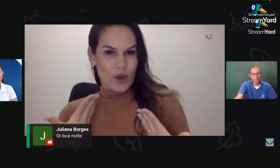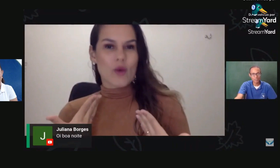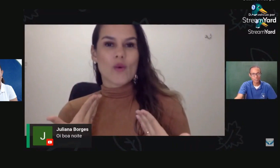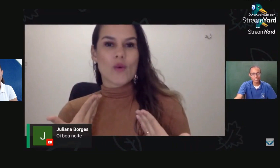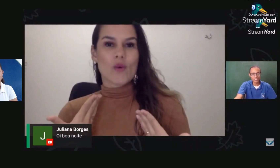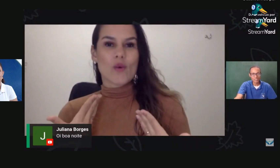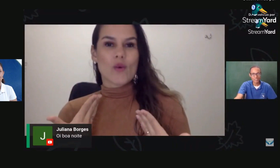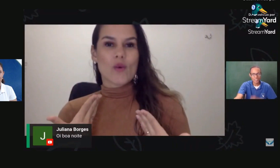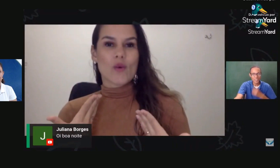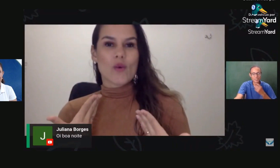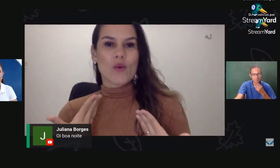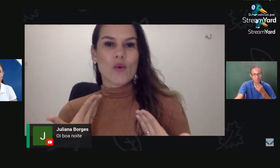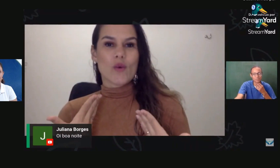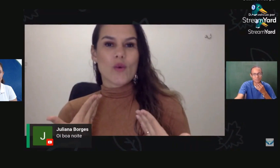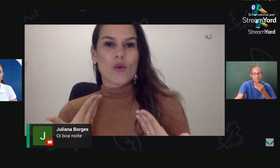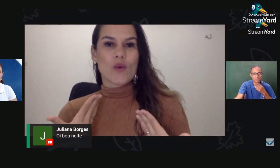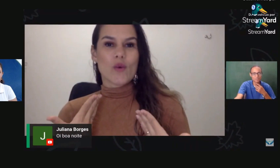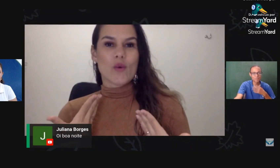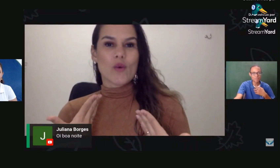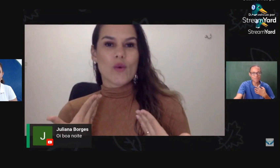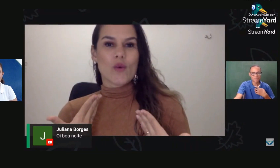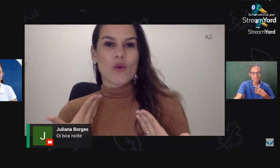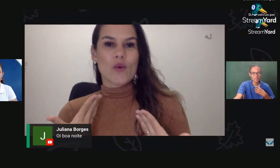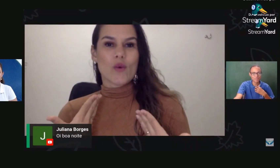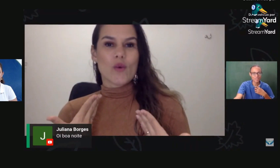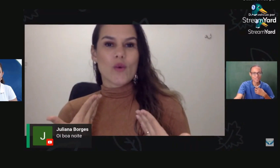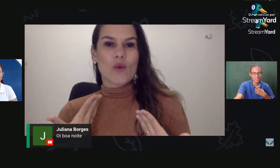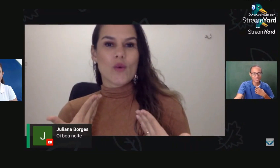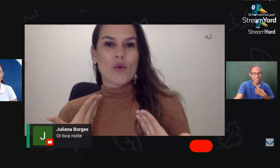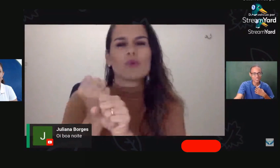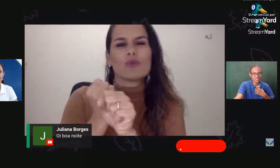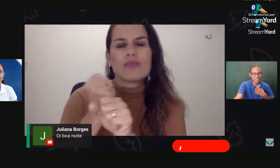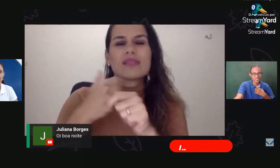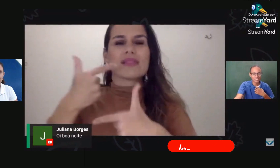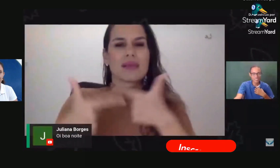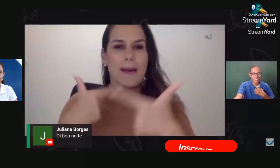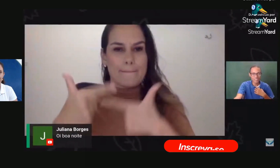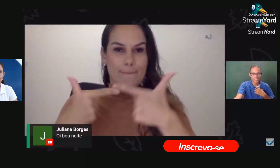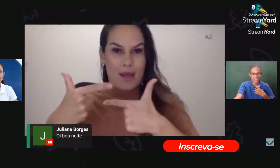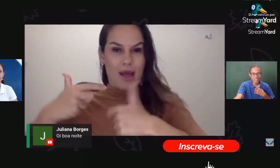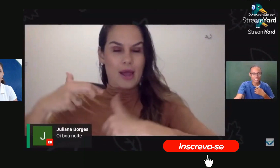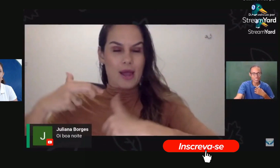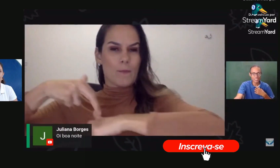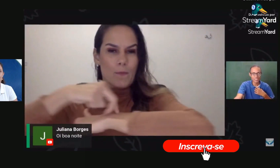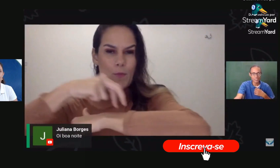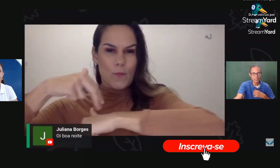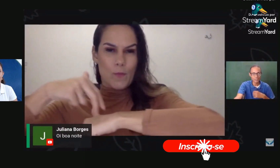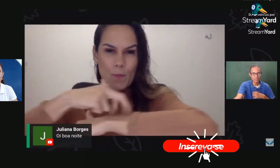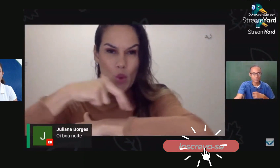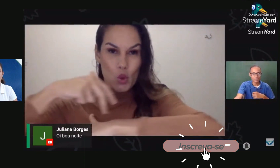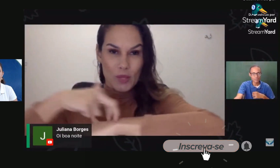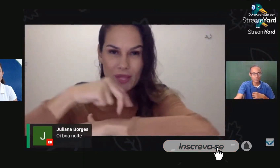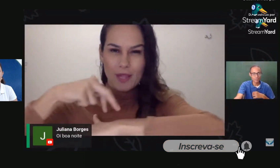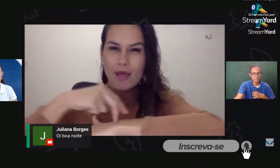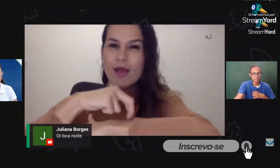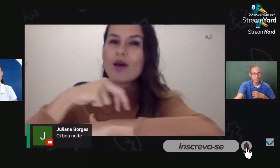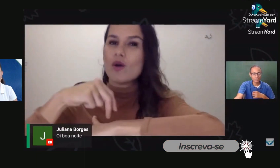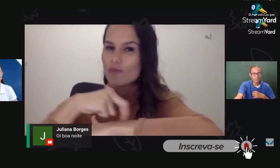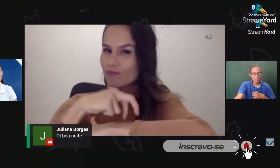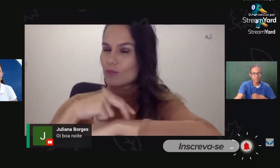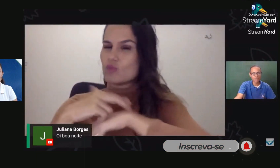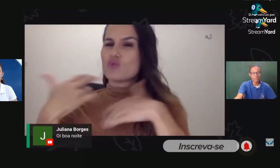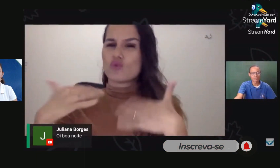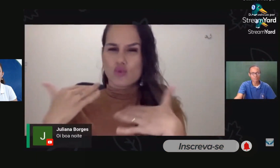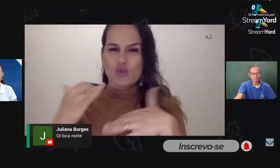Eu gostaria, então, de começar respondendo a sua pergunta, né? Quem sou eu? Quem sou eu, Vanessa? Já tenho, então, alguns anos